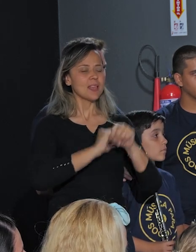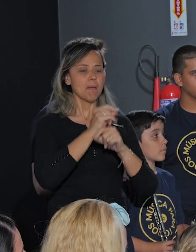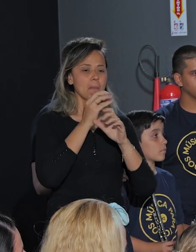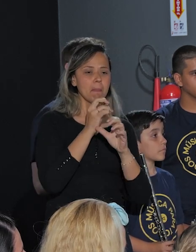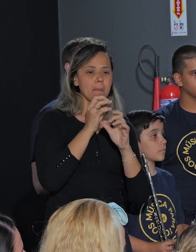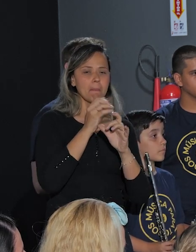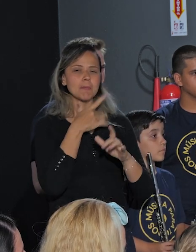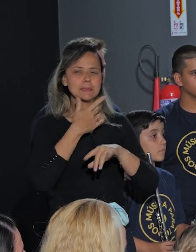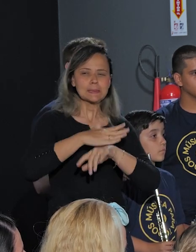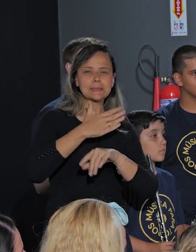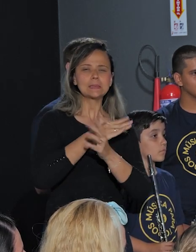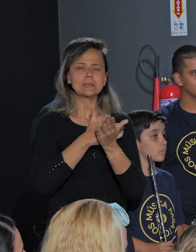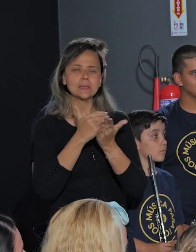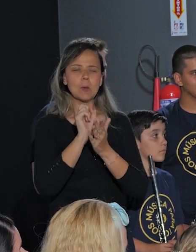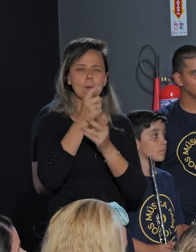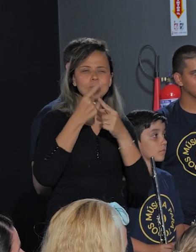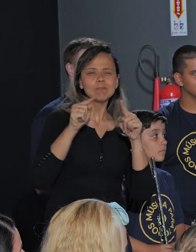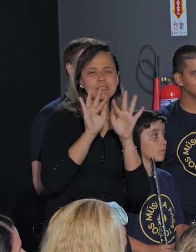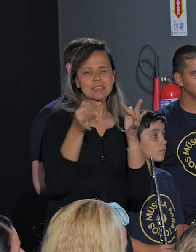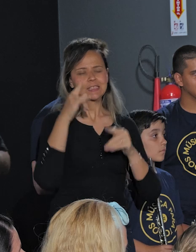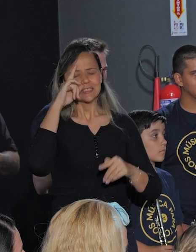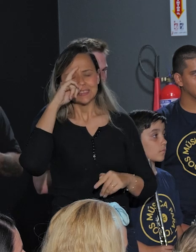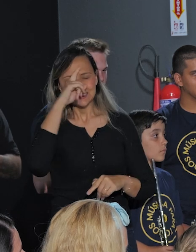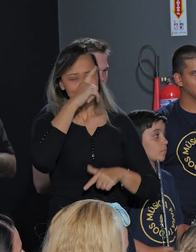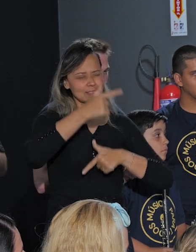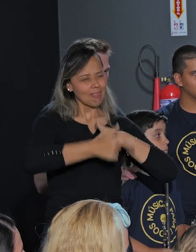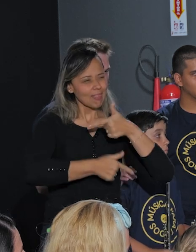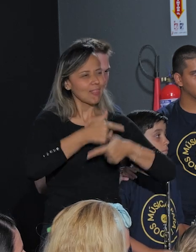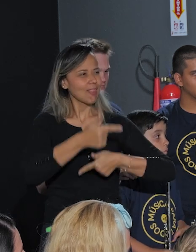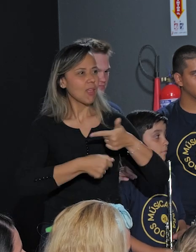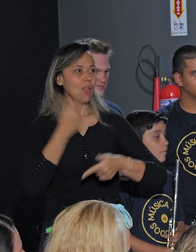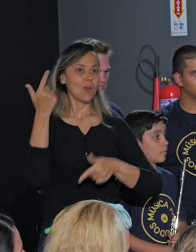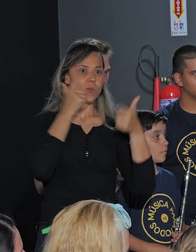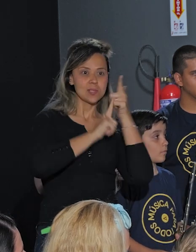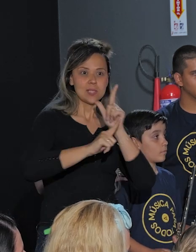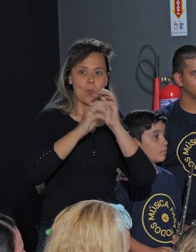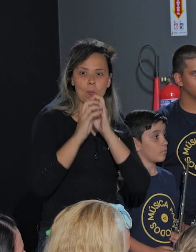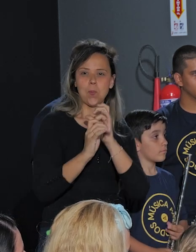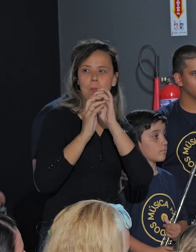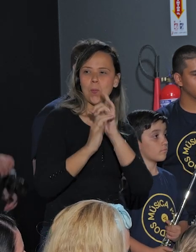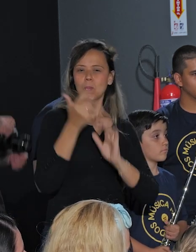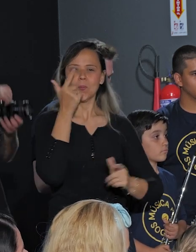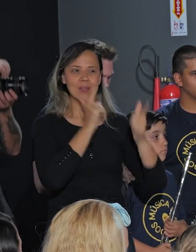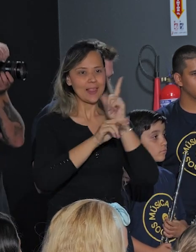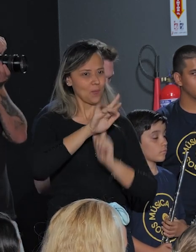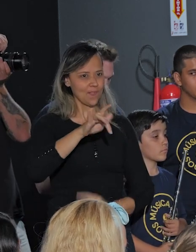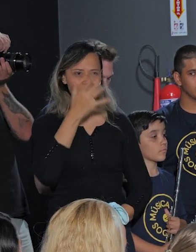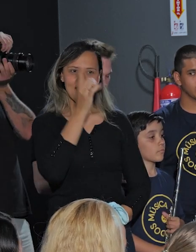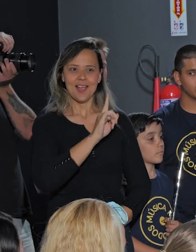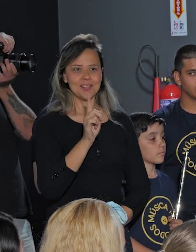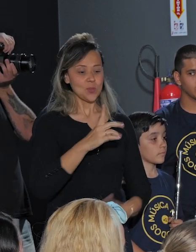conseguir tocar uma nota, às vezes, ou tocando uma nota com muita dificuldade, sabe, para conseguir emitir som desses instrumentos que não são